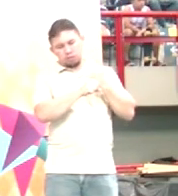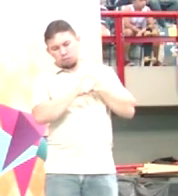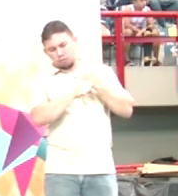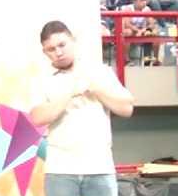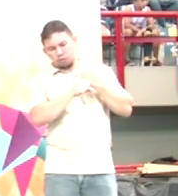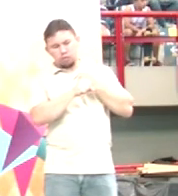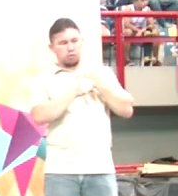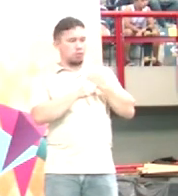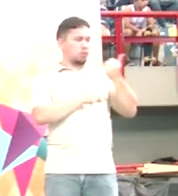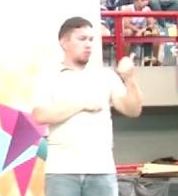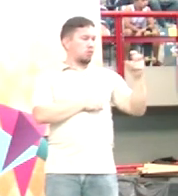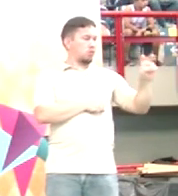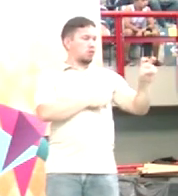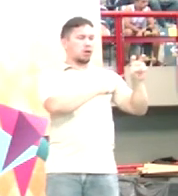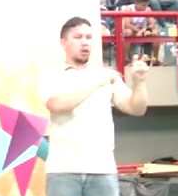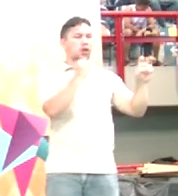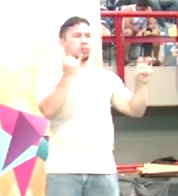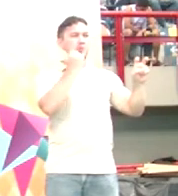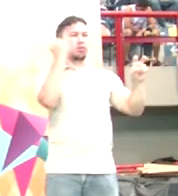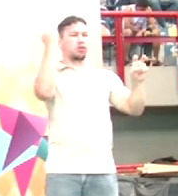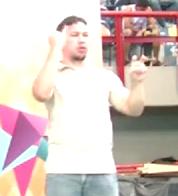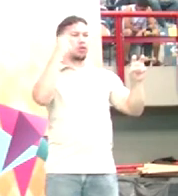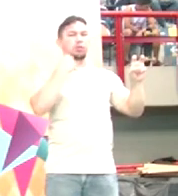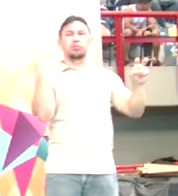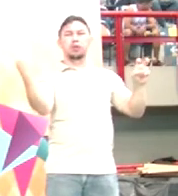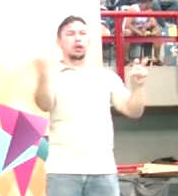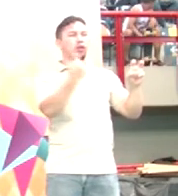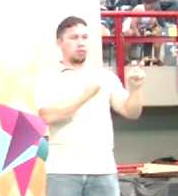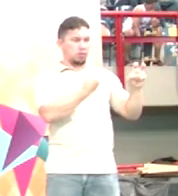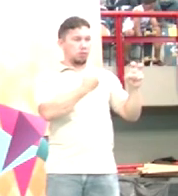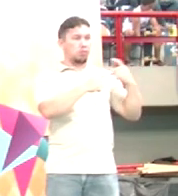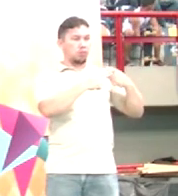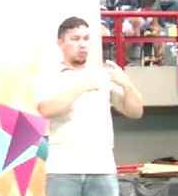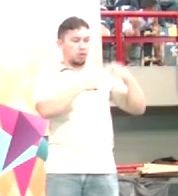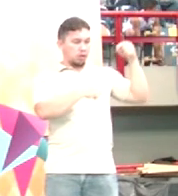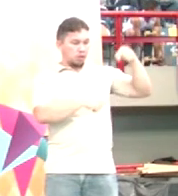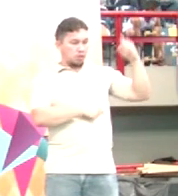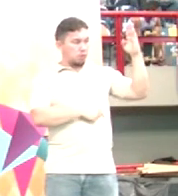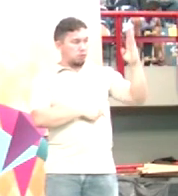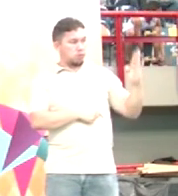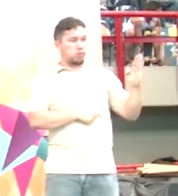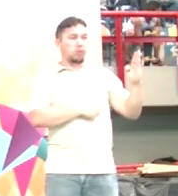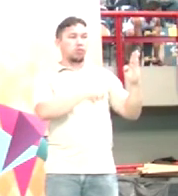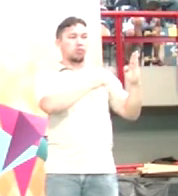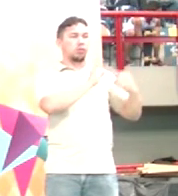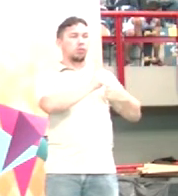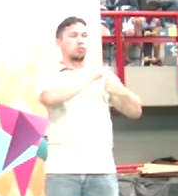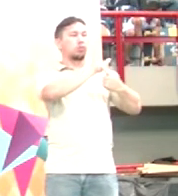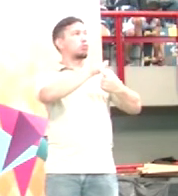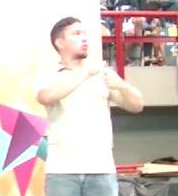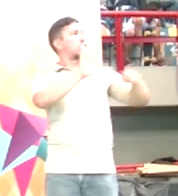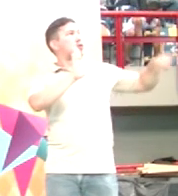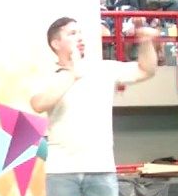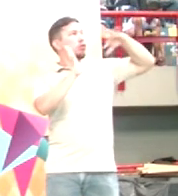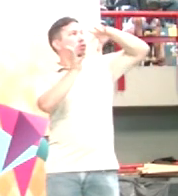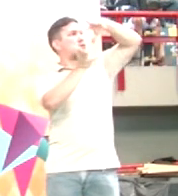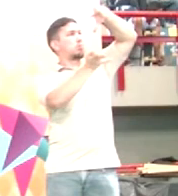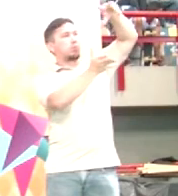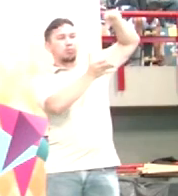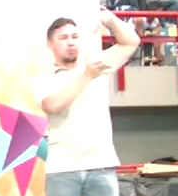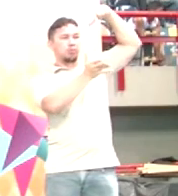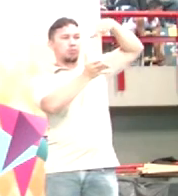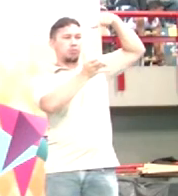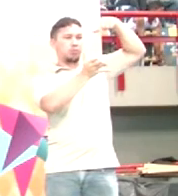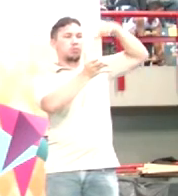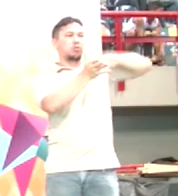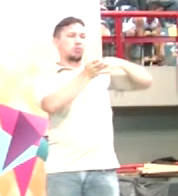anos ela é tão relevante, tão importante? Porque o Brasil é cenário mundial de